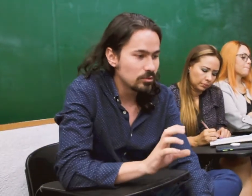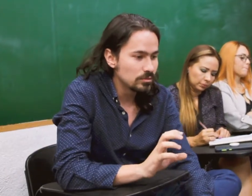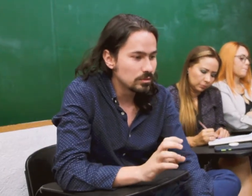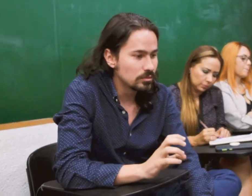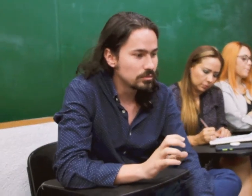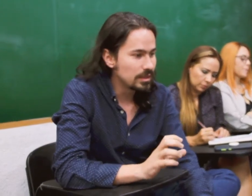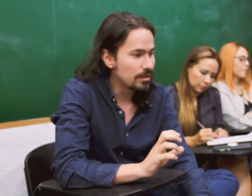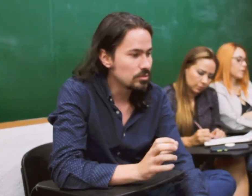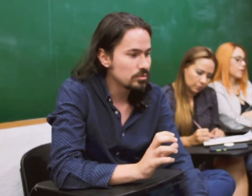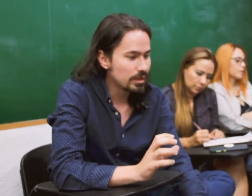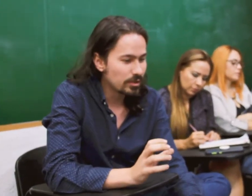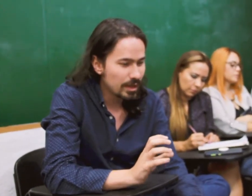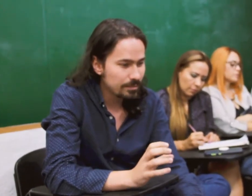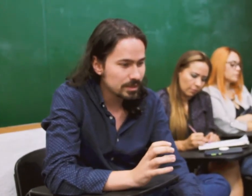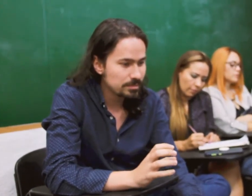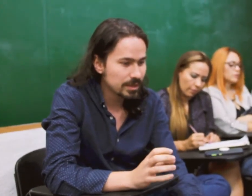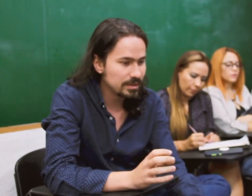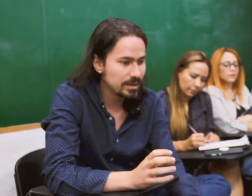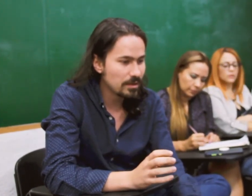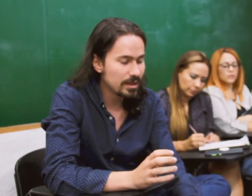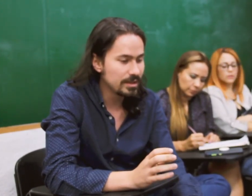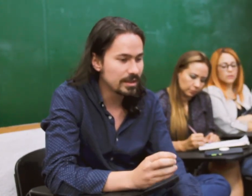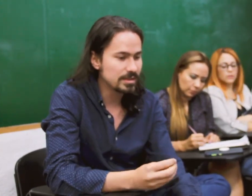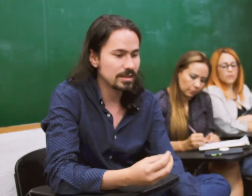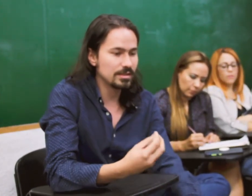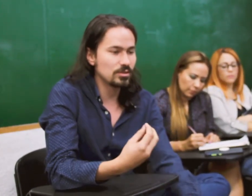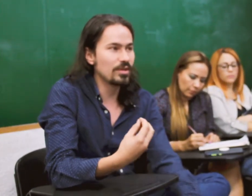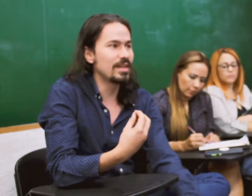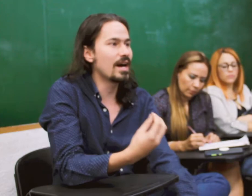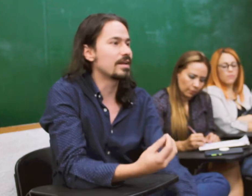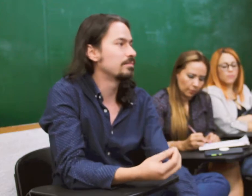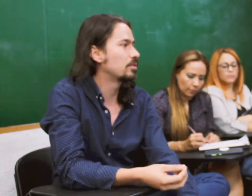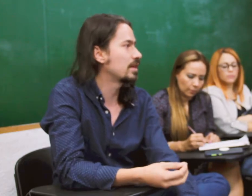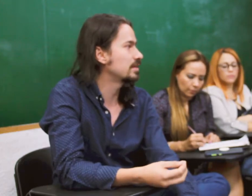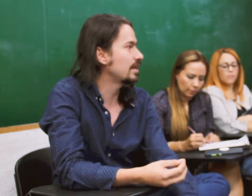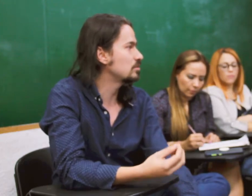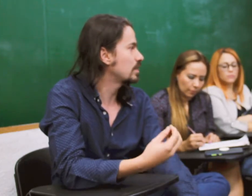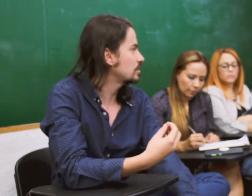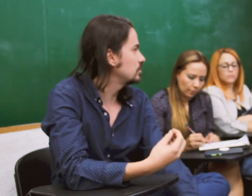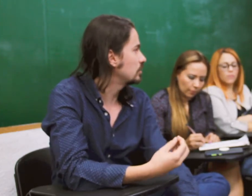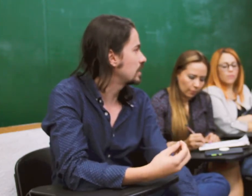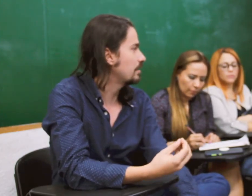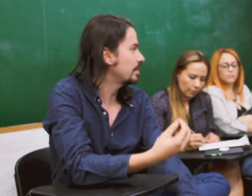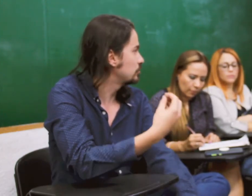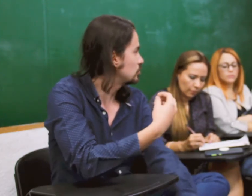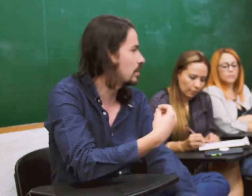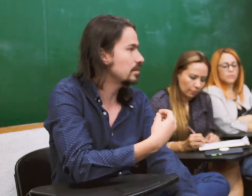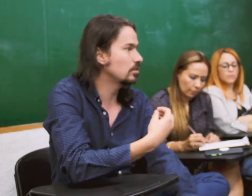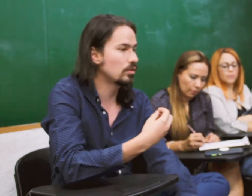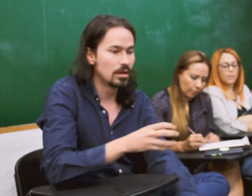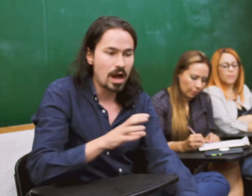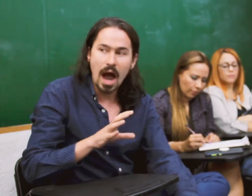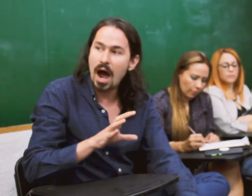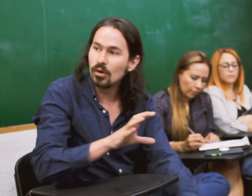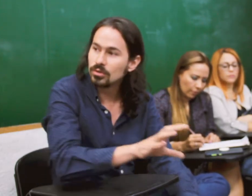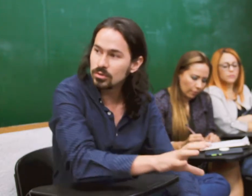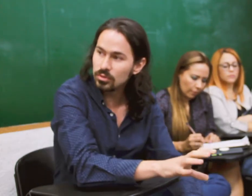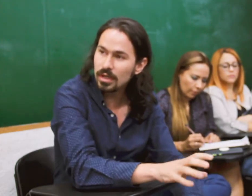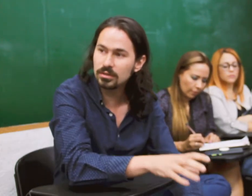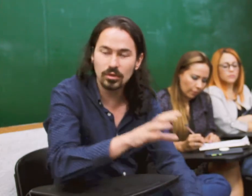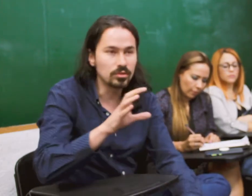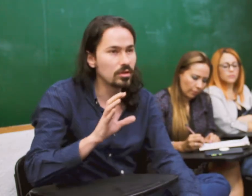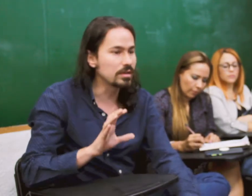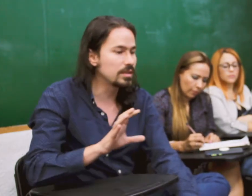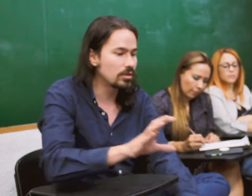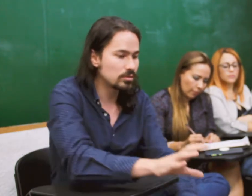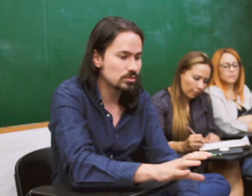entraña digamos, un error en la perspectiva, y es esto de dar, porque el dar es una acción que va de un sujeto a otro